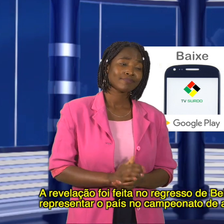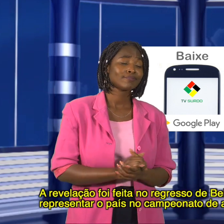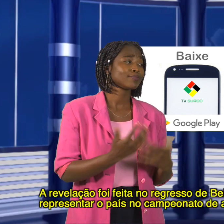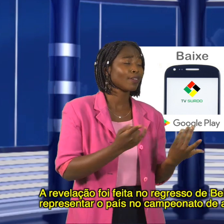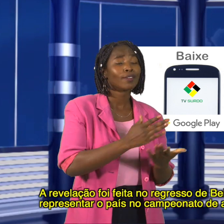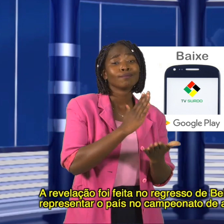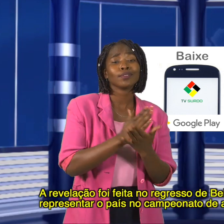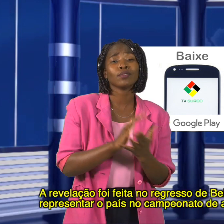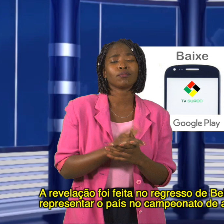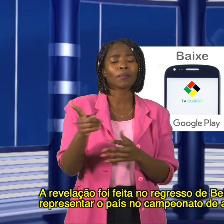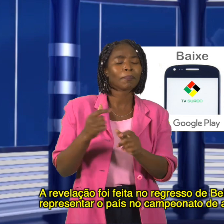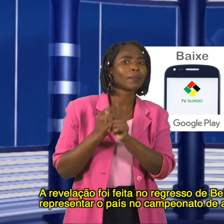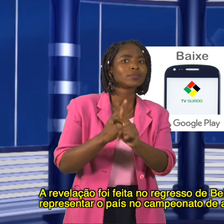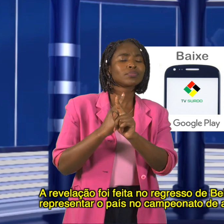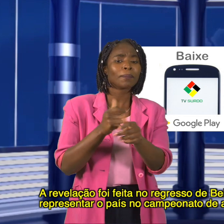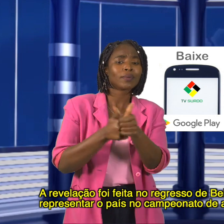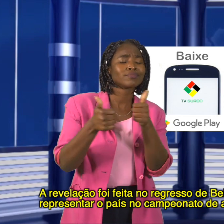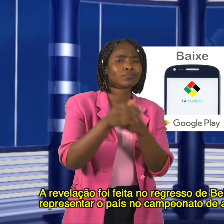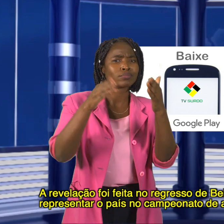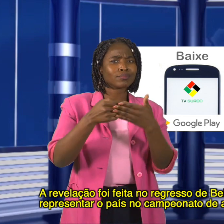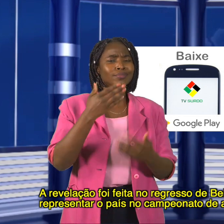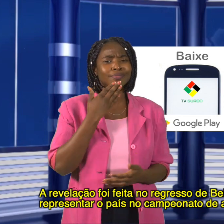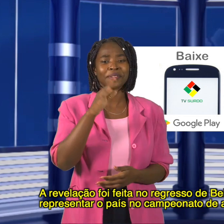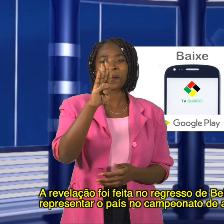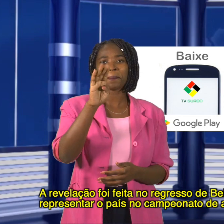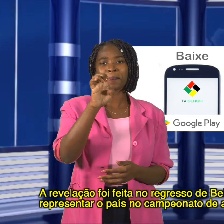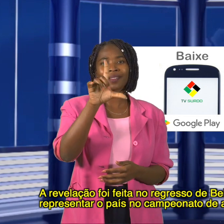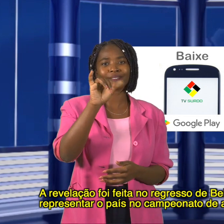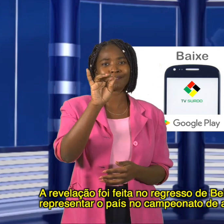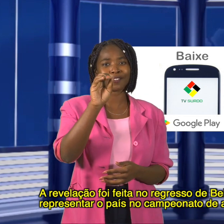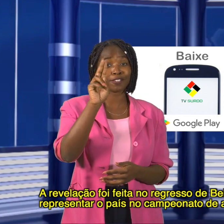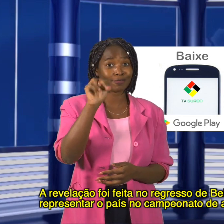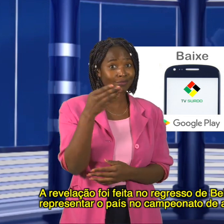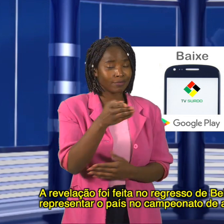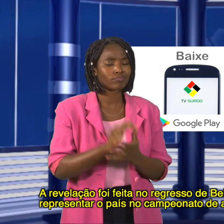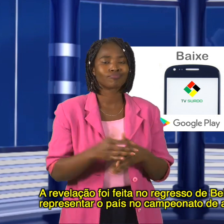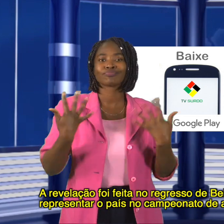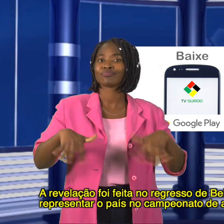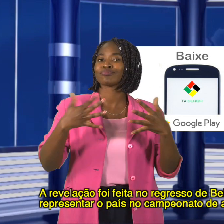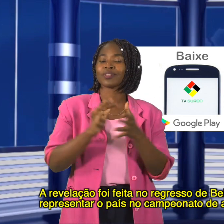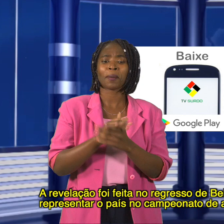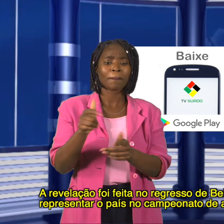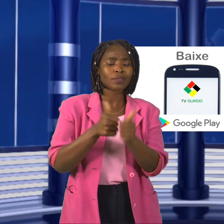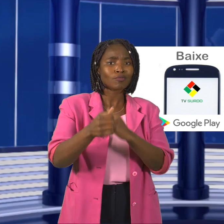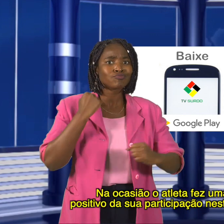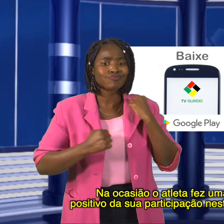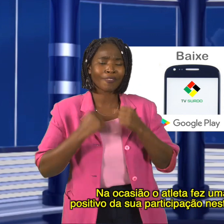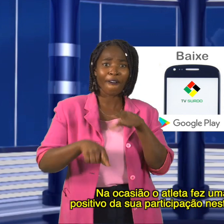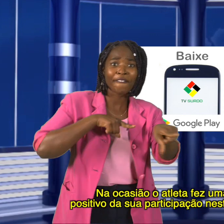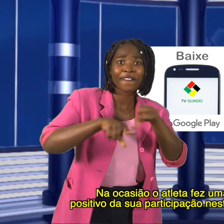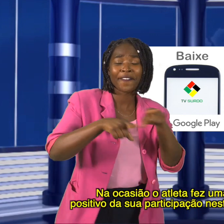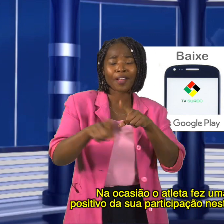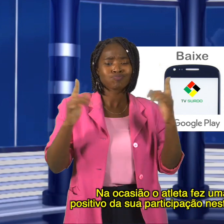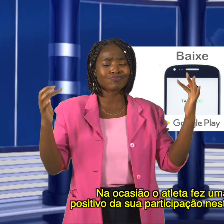A revelação foi feita no regresso de Belvione do Quênia após representar o país no Campeonato de Atletismo para Surdos.